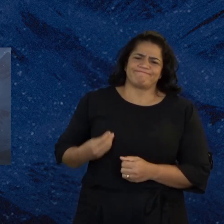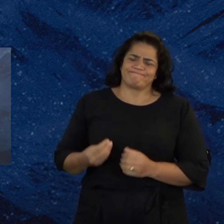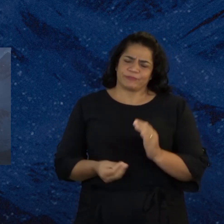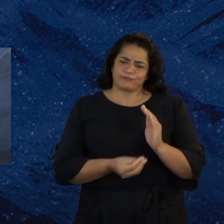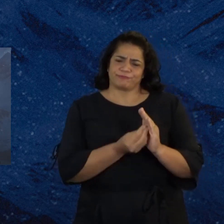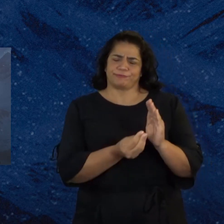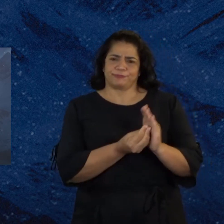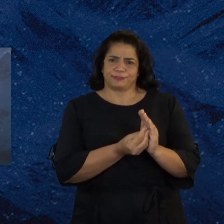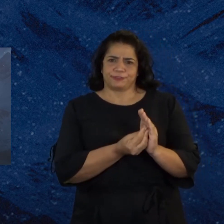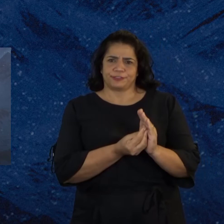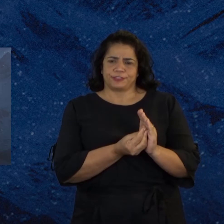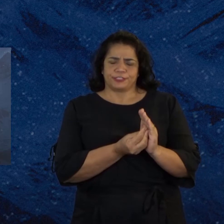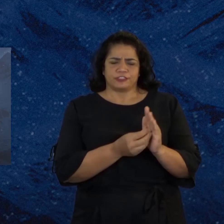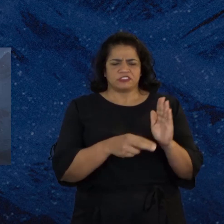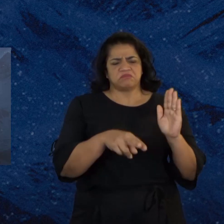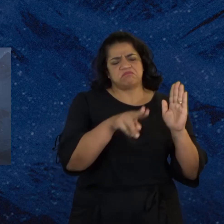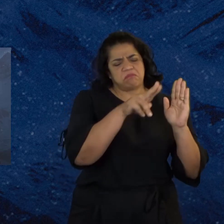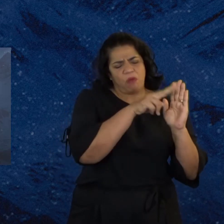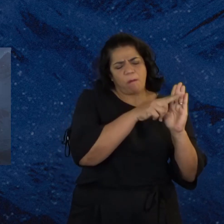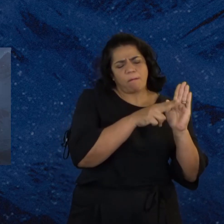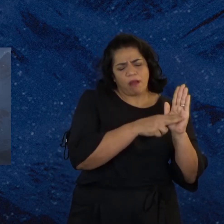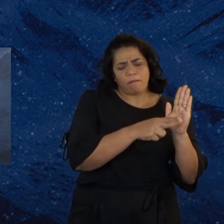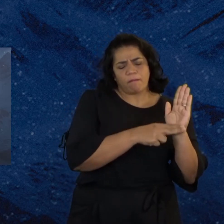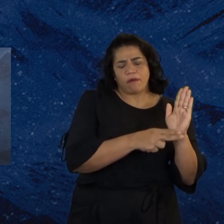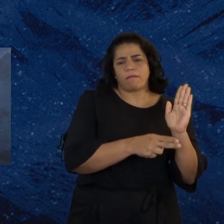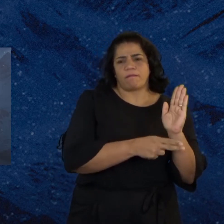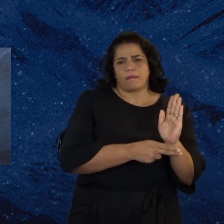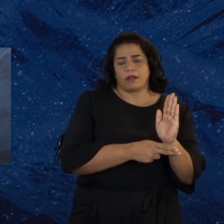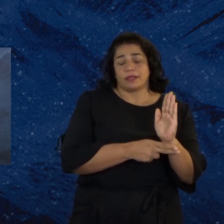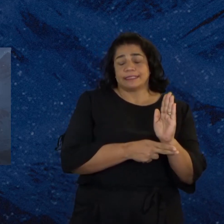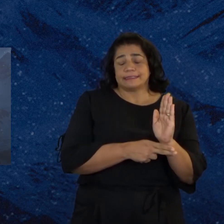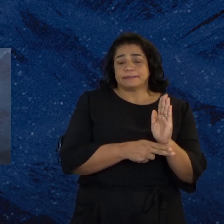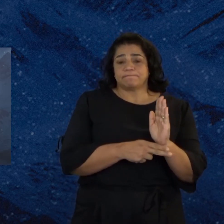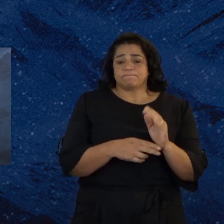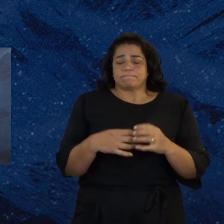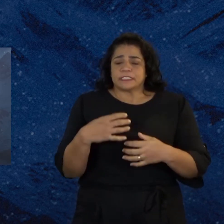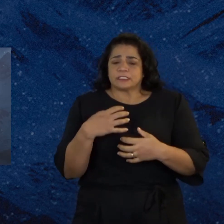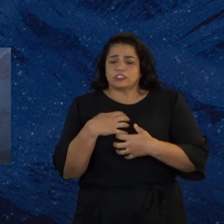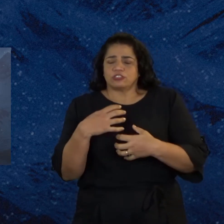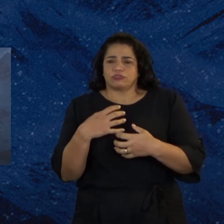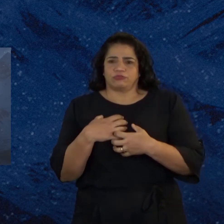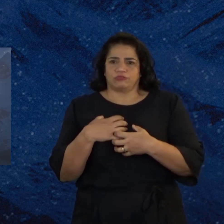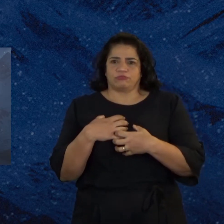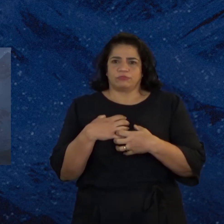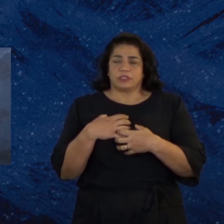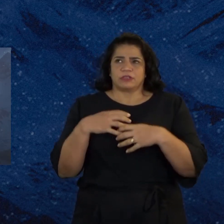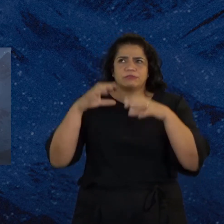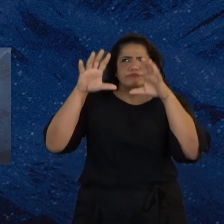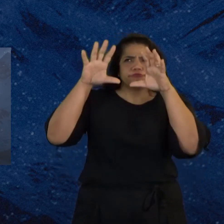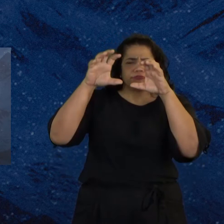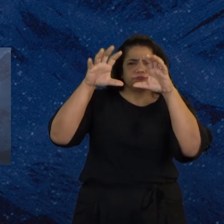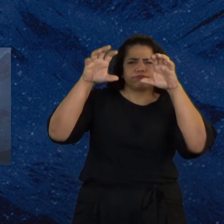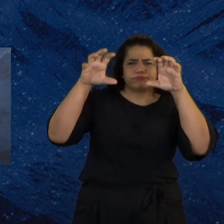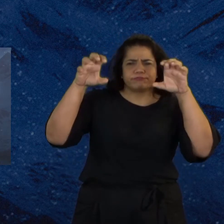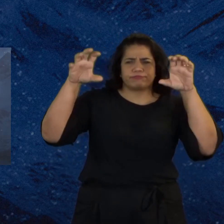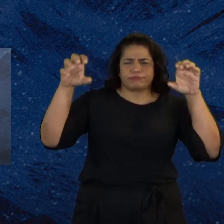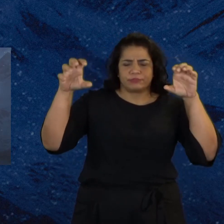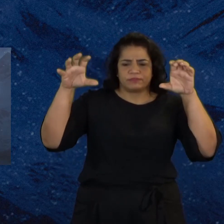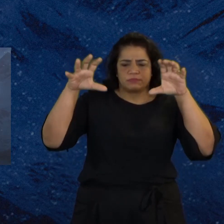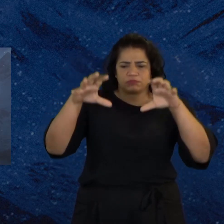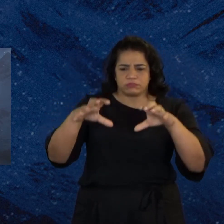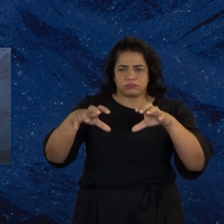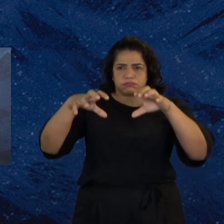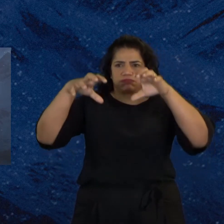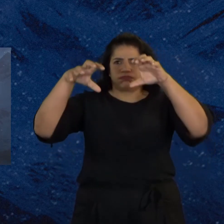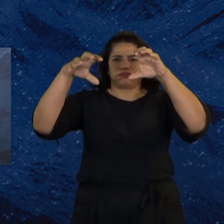tiver sensibilidade, a nuvem, quando ela se levanta, se você não der atenção para a nuvem, você vai ficar parado ali. A nuvem vai